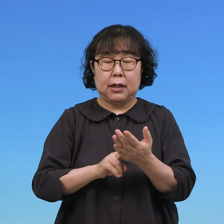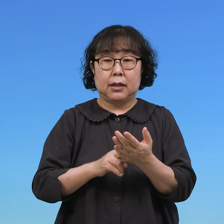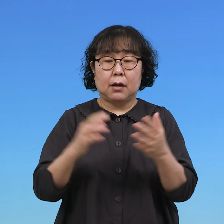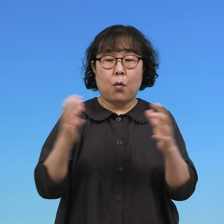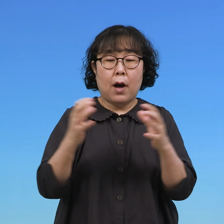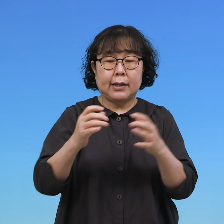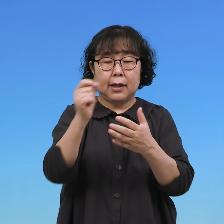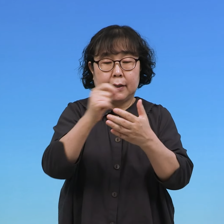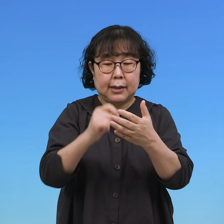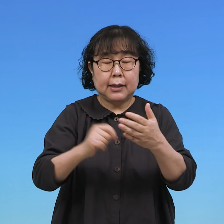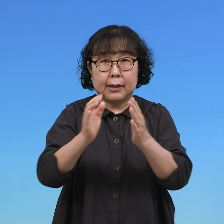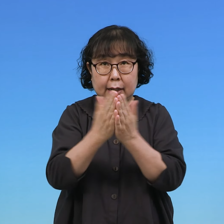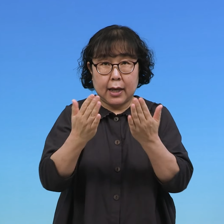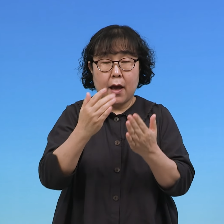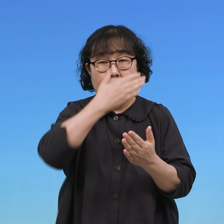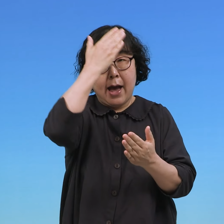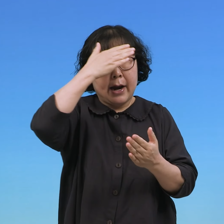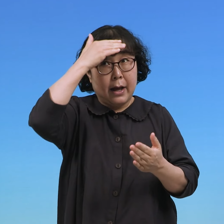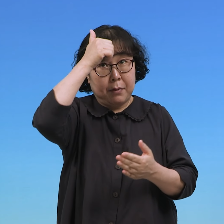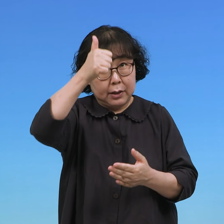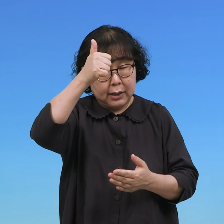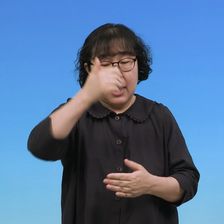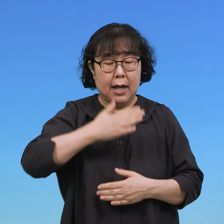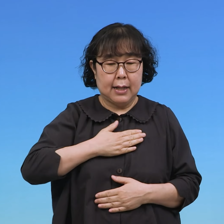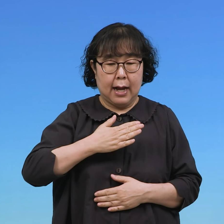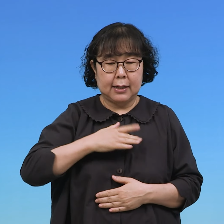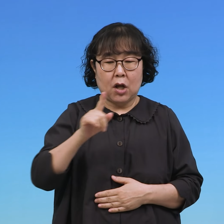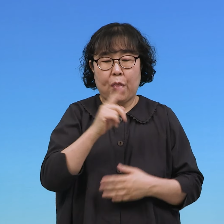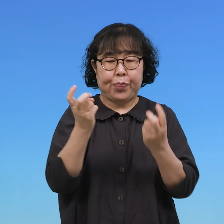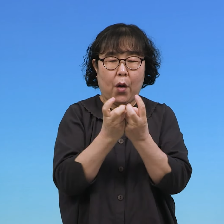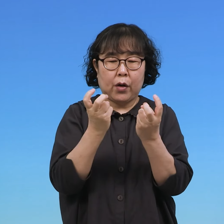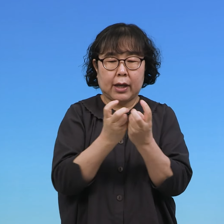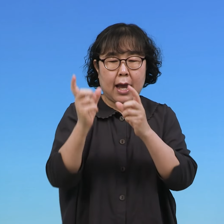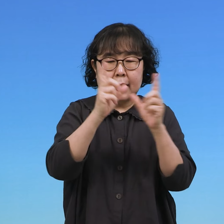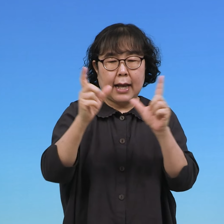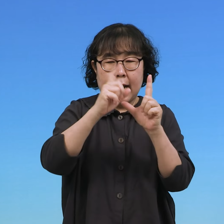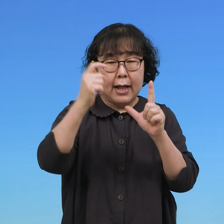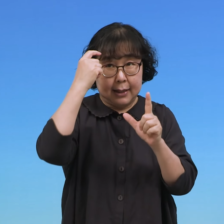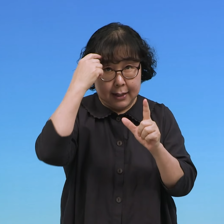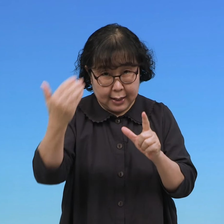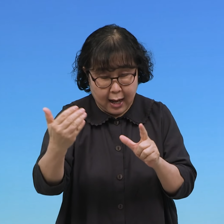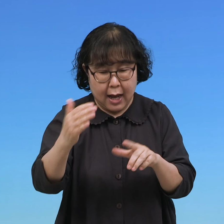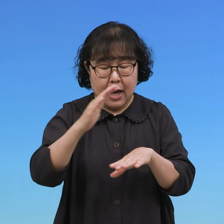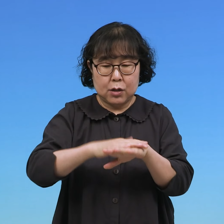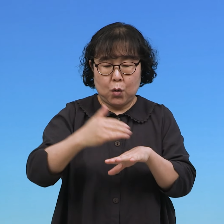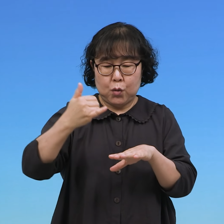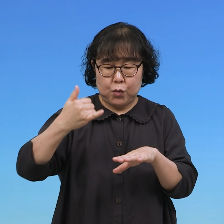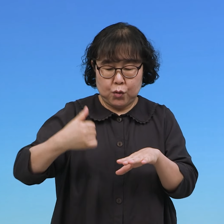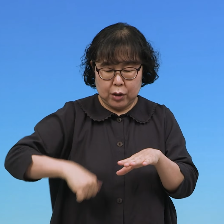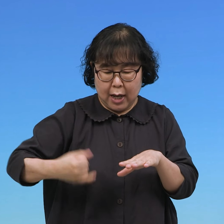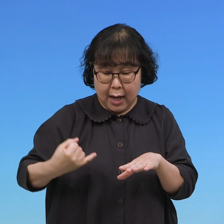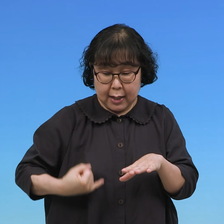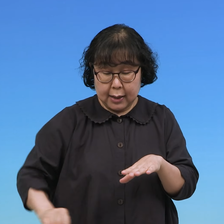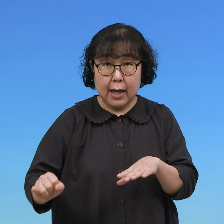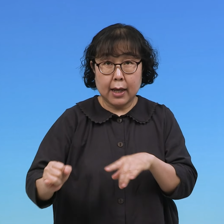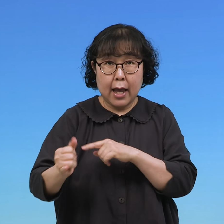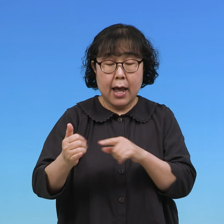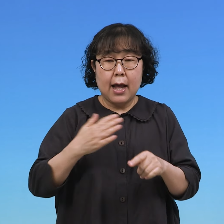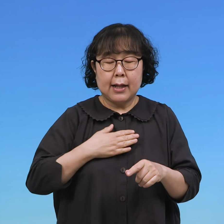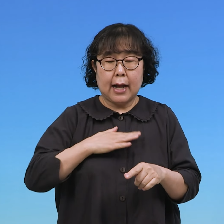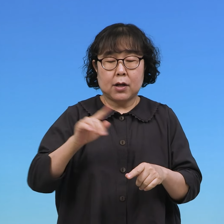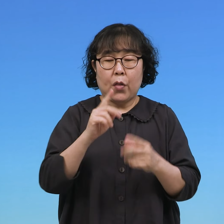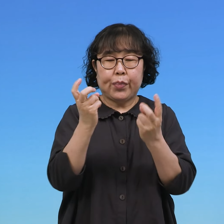할아버지의 나는 어떻게 살았는가, 이것이 손주들에게 나는 어떻게 살 것인가, 이것에